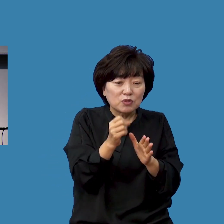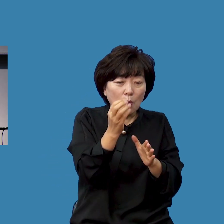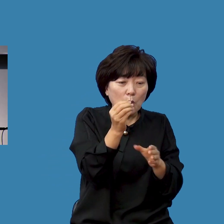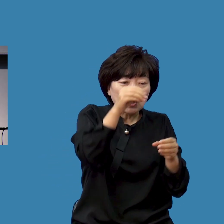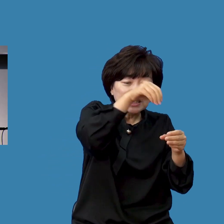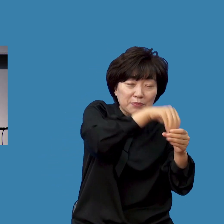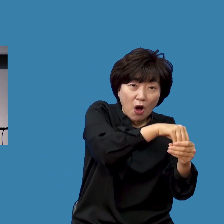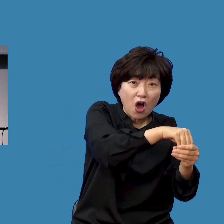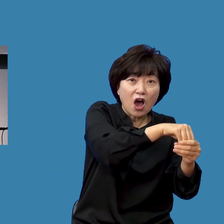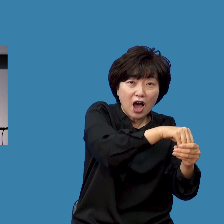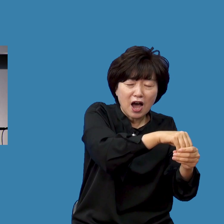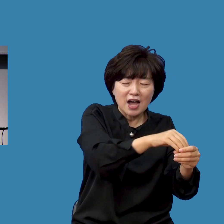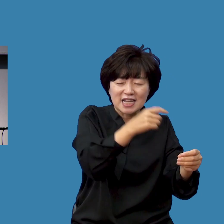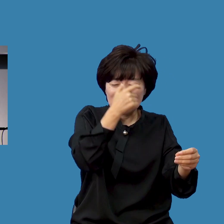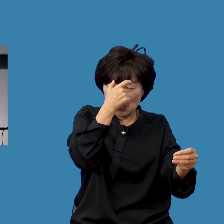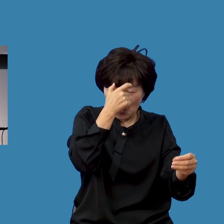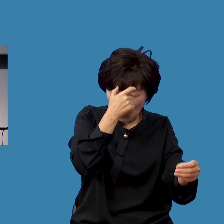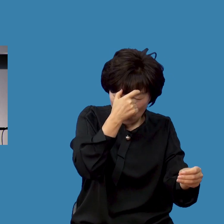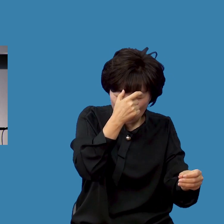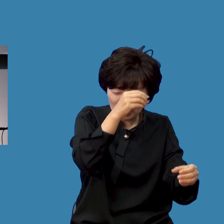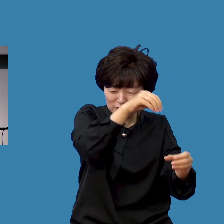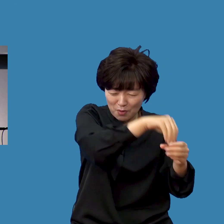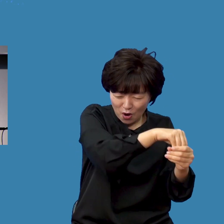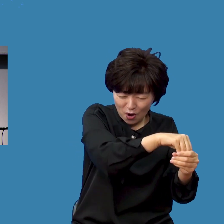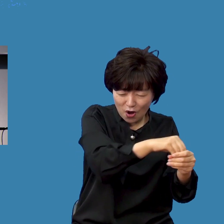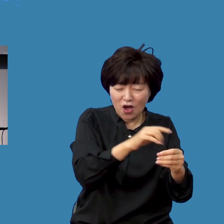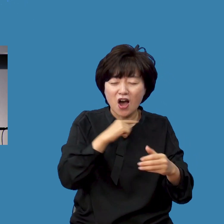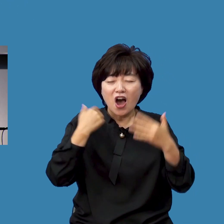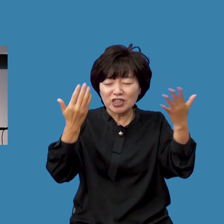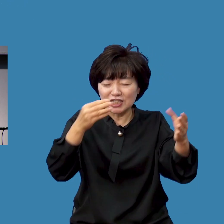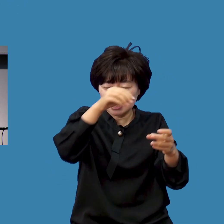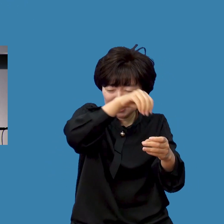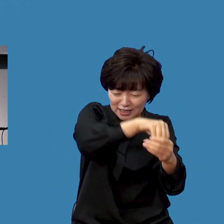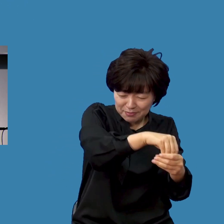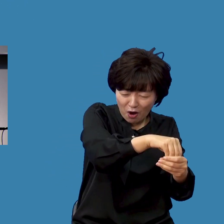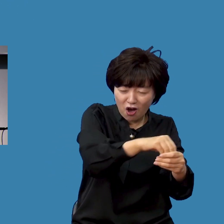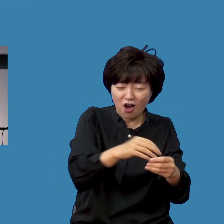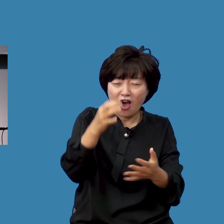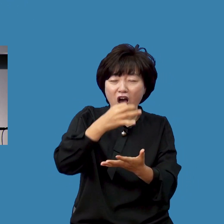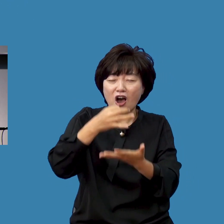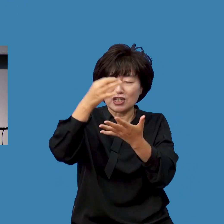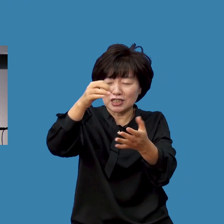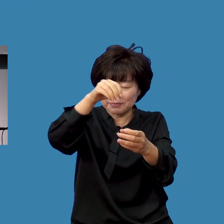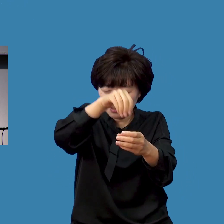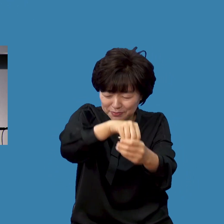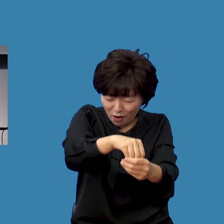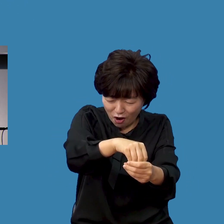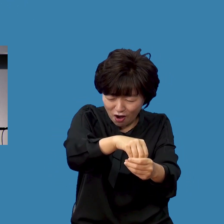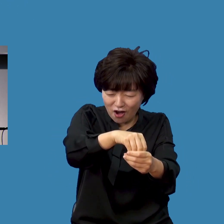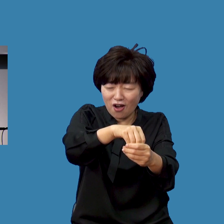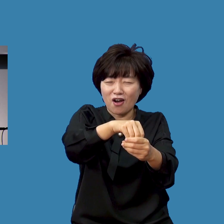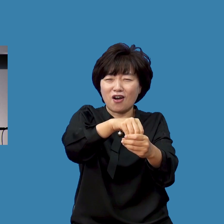심었다면 그 심는 것이 기도가 됐던, 헌신이 됐던, 헌금이 됐던,